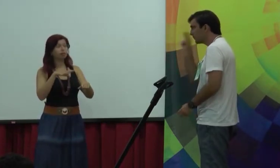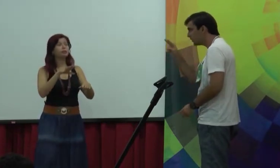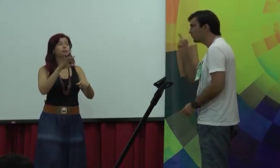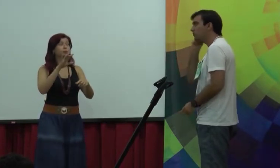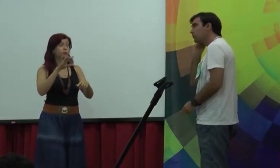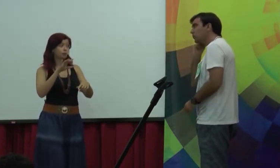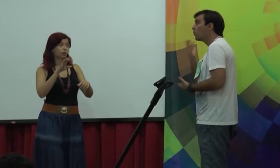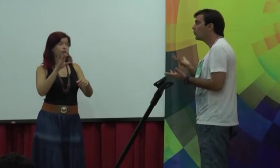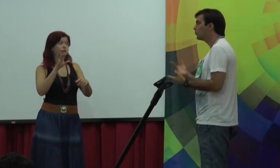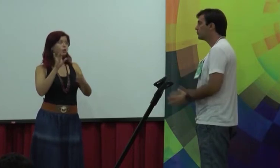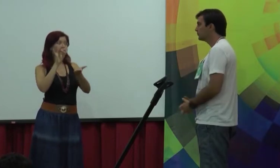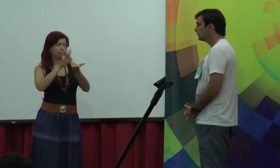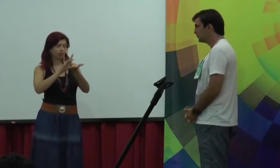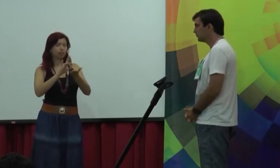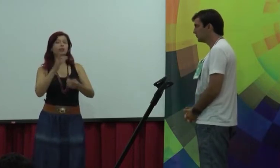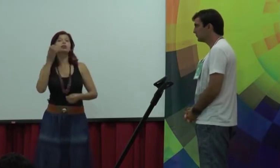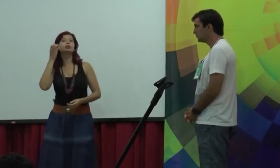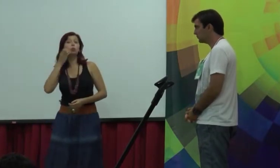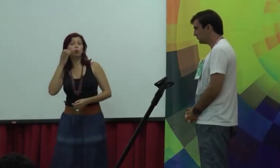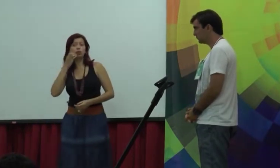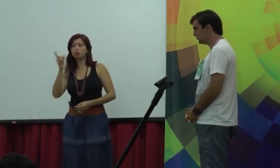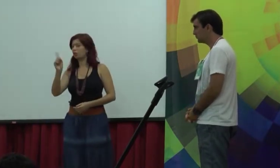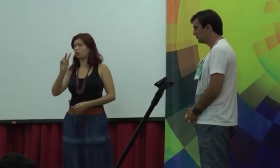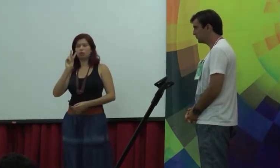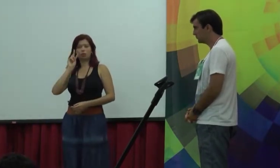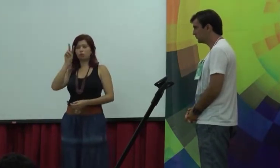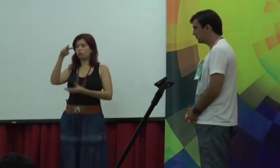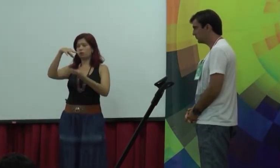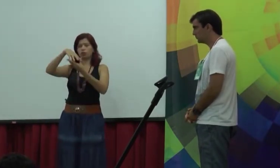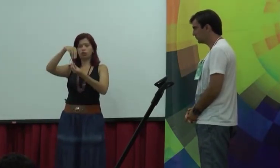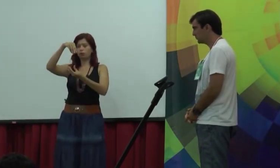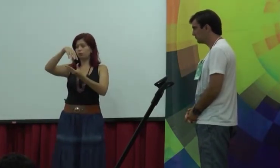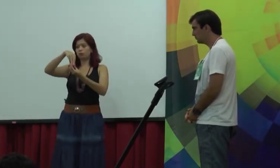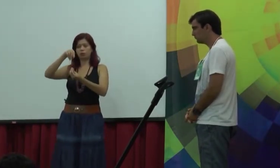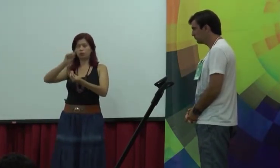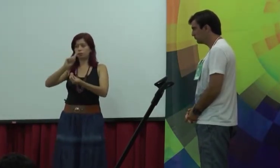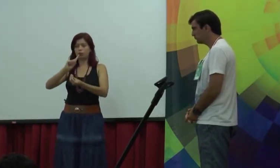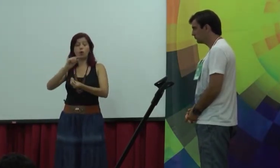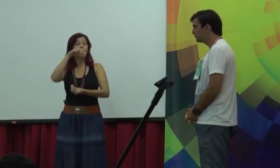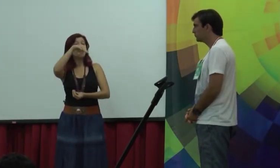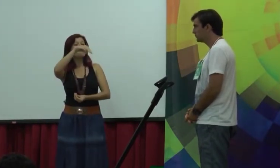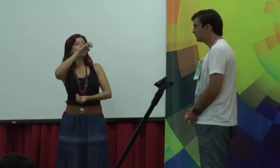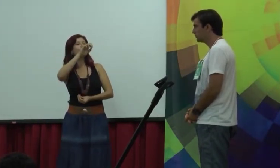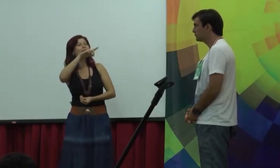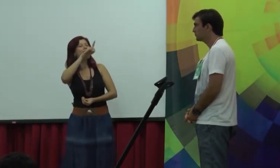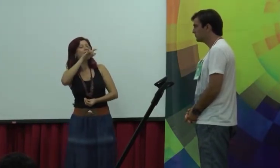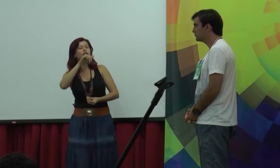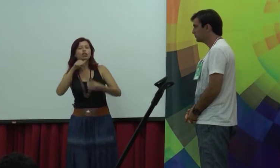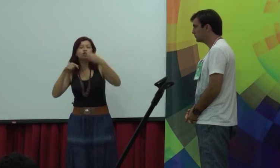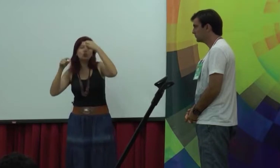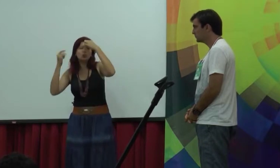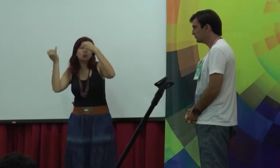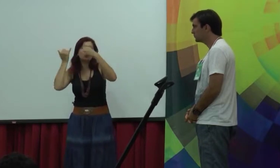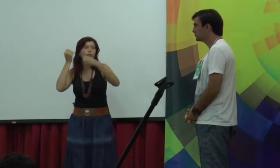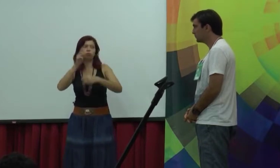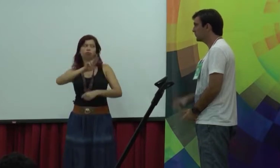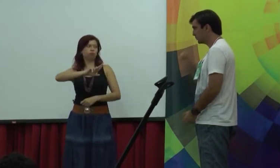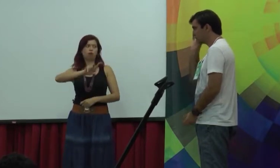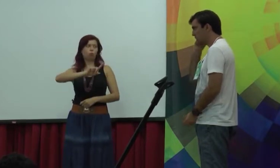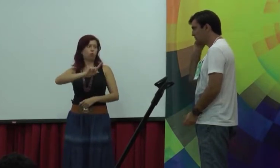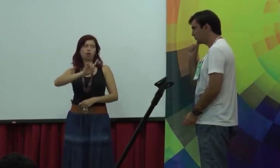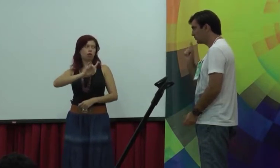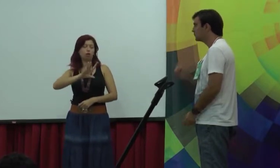Como Kardec conseguia identificar quais as palavras que eram passadas? Kardec, ele não via o